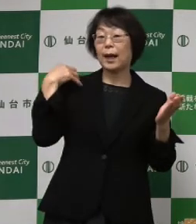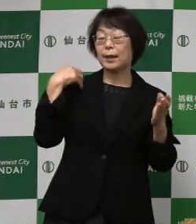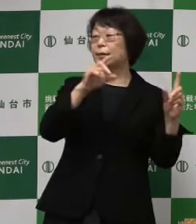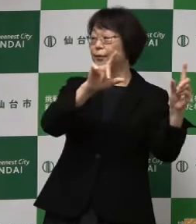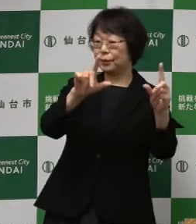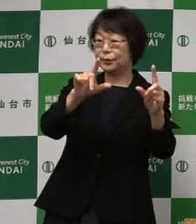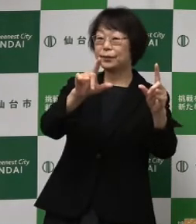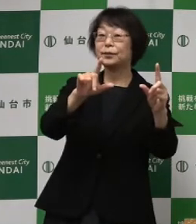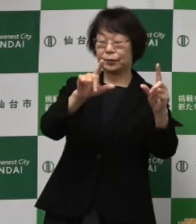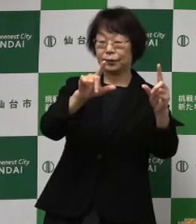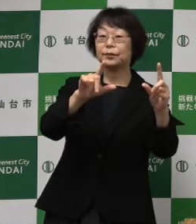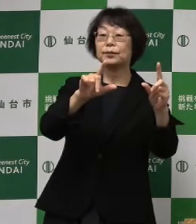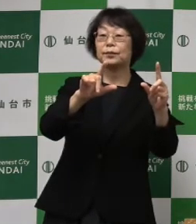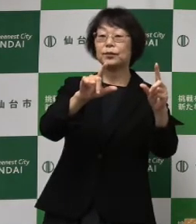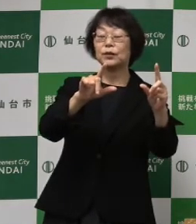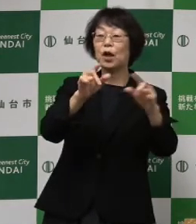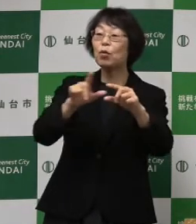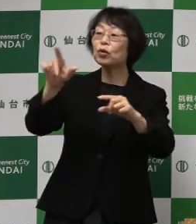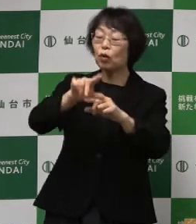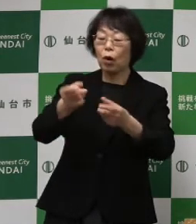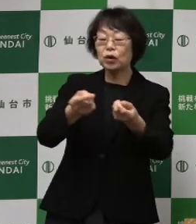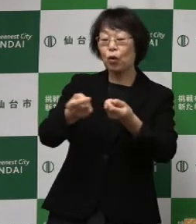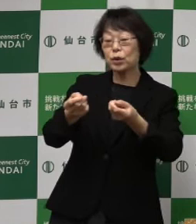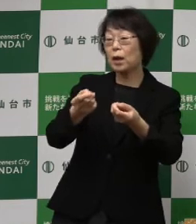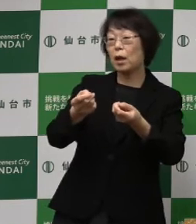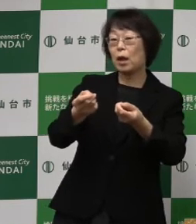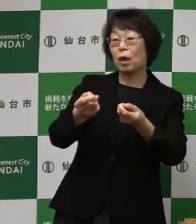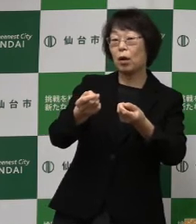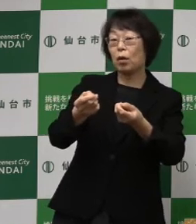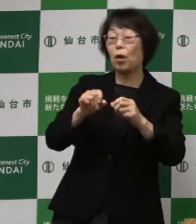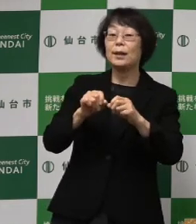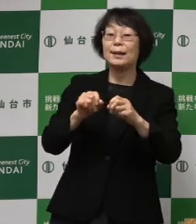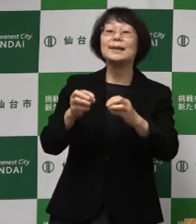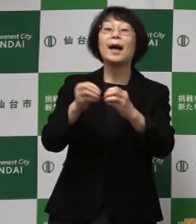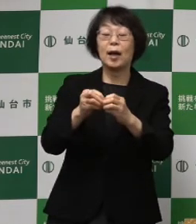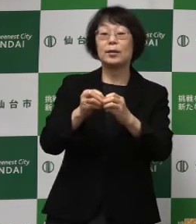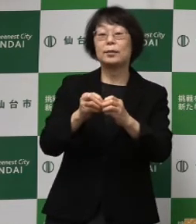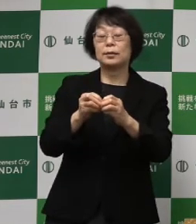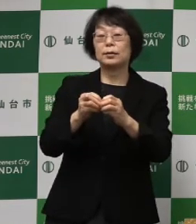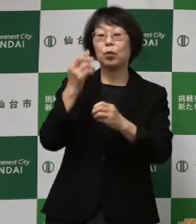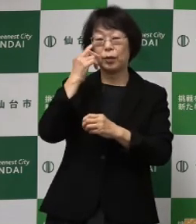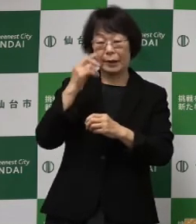はい、すいません、もう少し調整させていただきながらということになるかと思います。